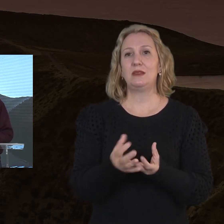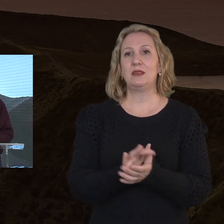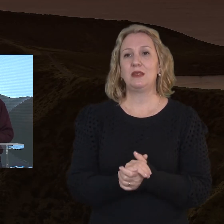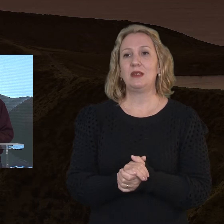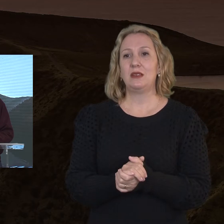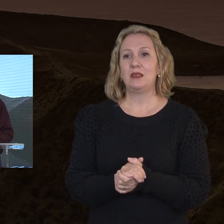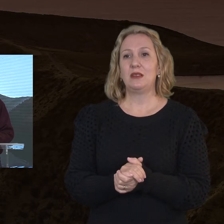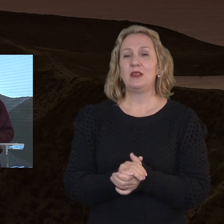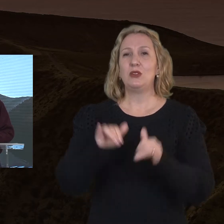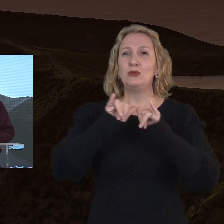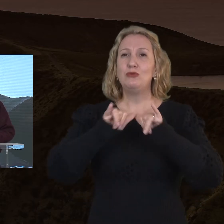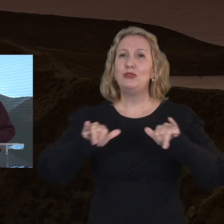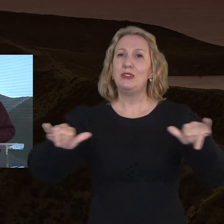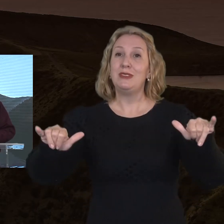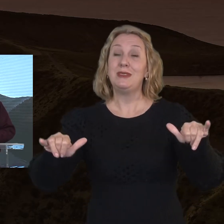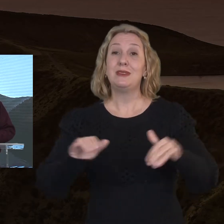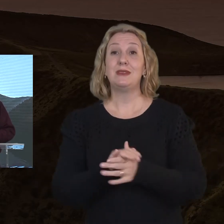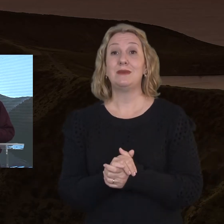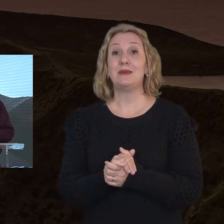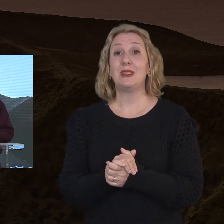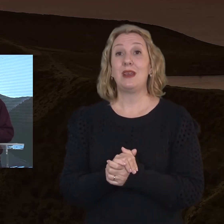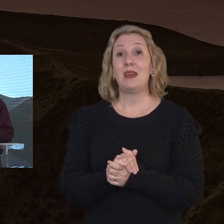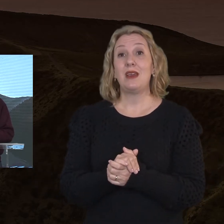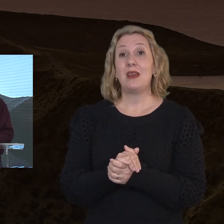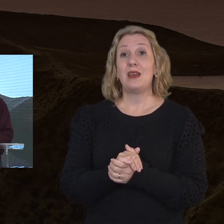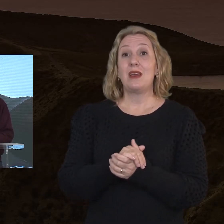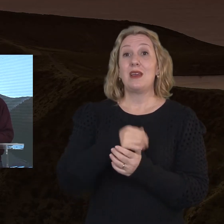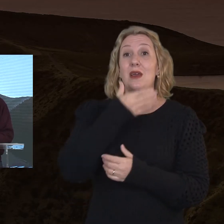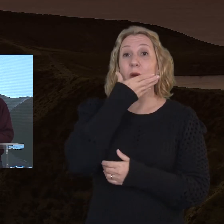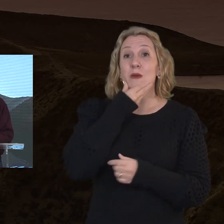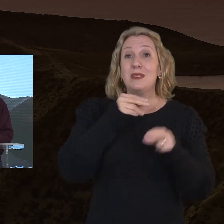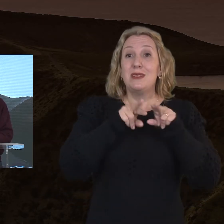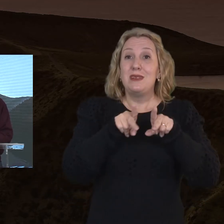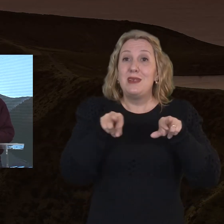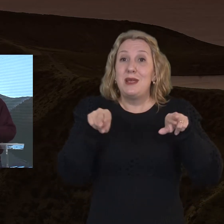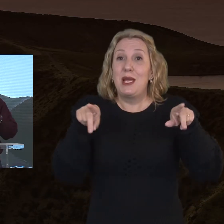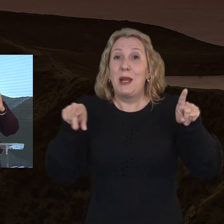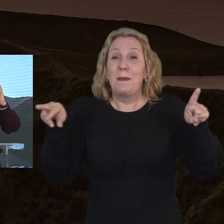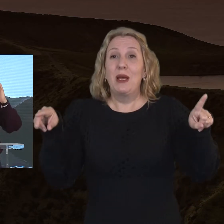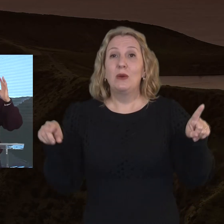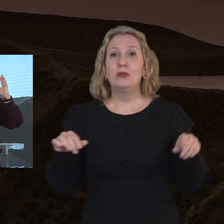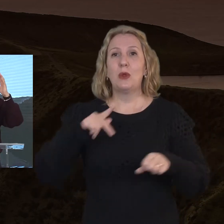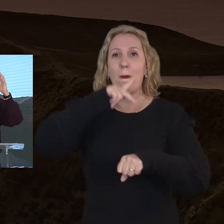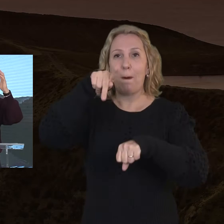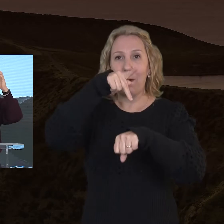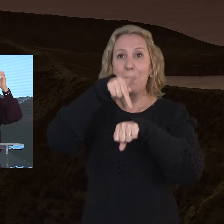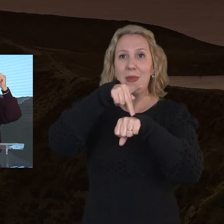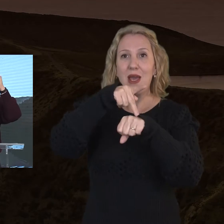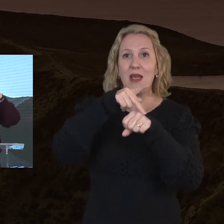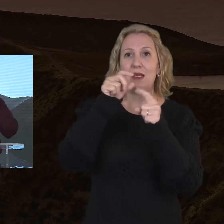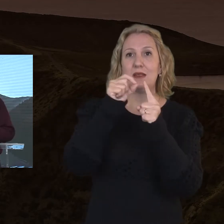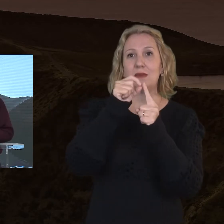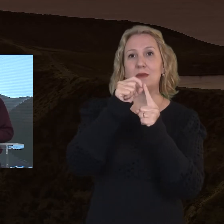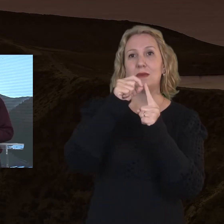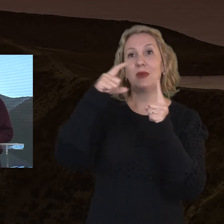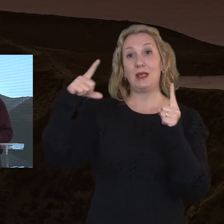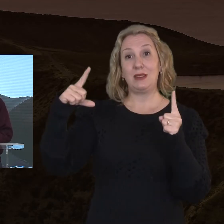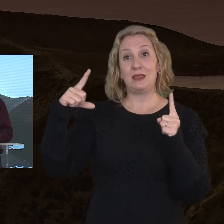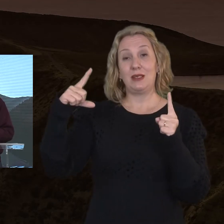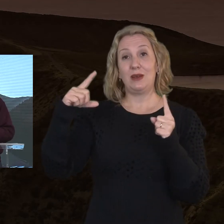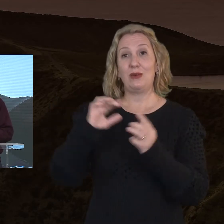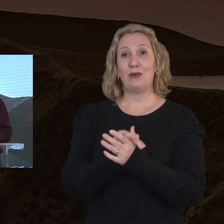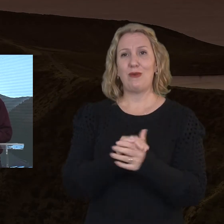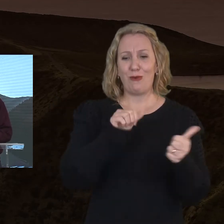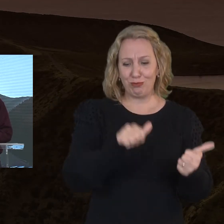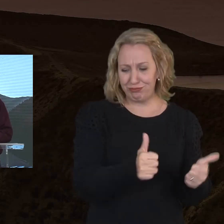vídeos que nós vimos dos irmãos de paquistão serem batizados o evangelho do reino chegou até paquistão louvado